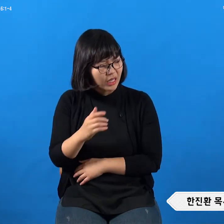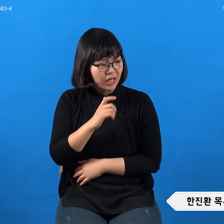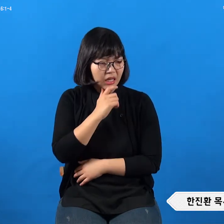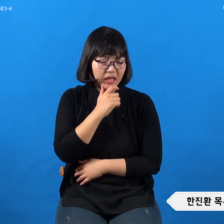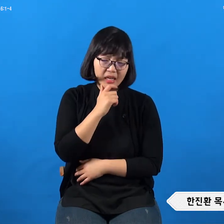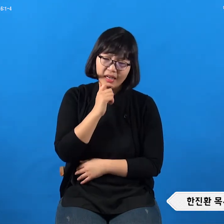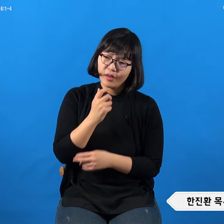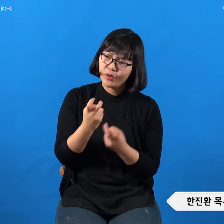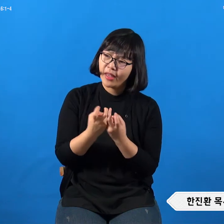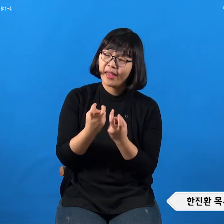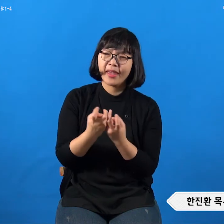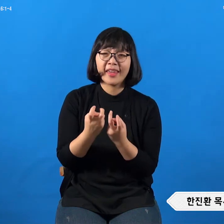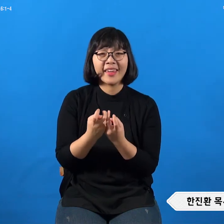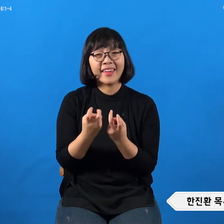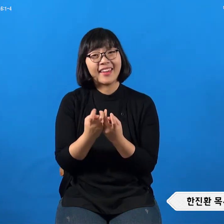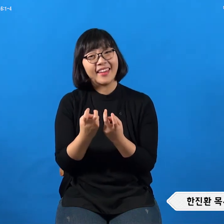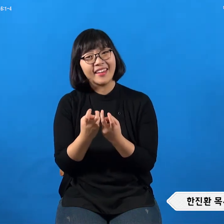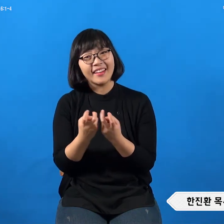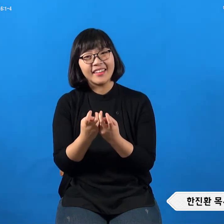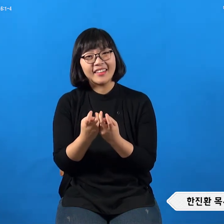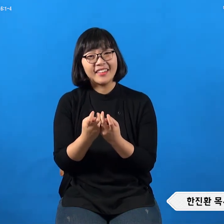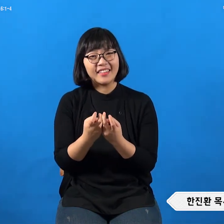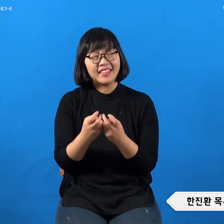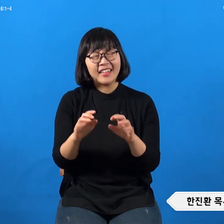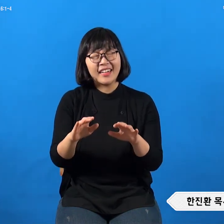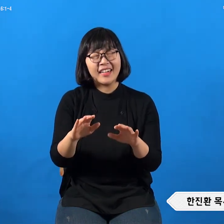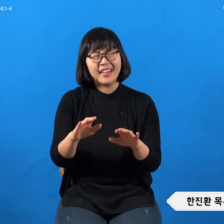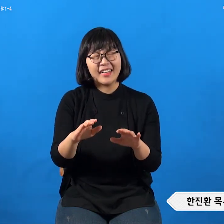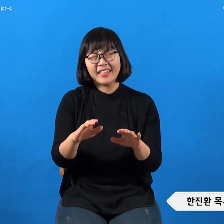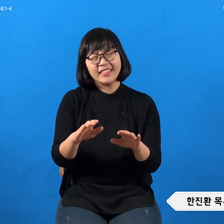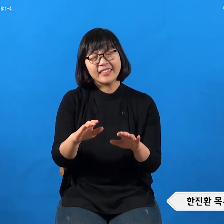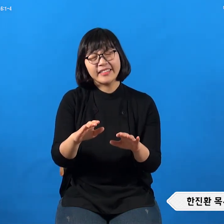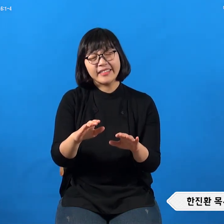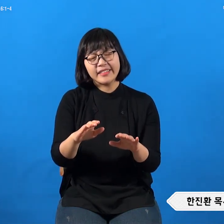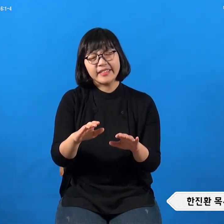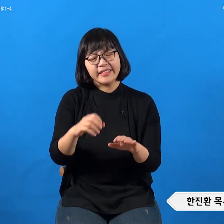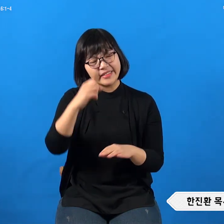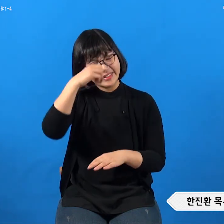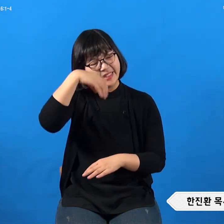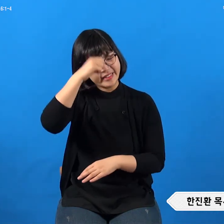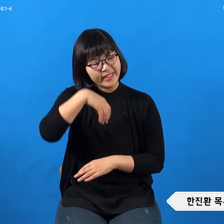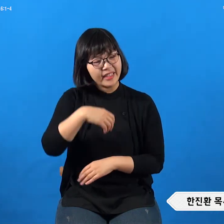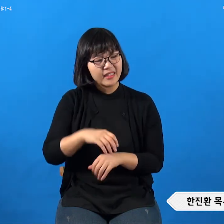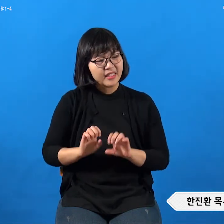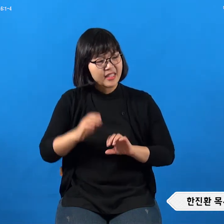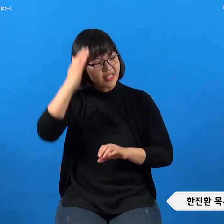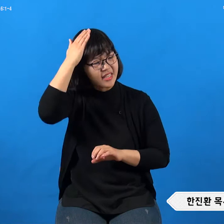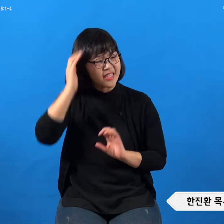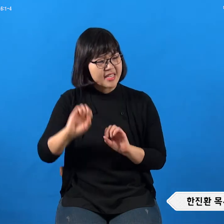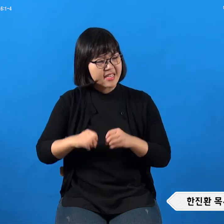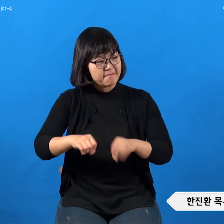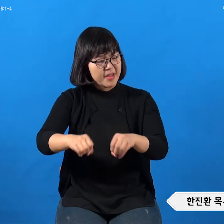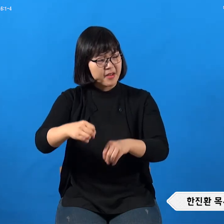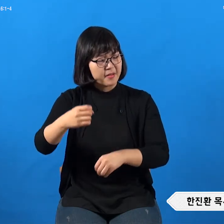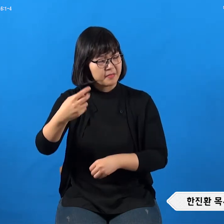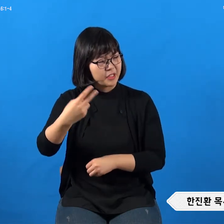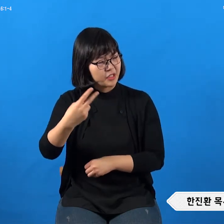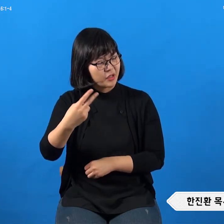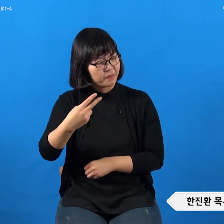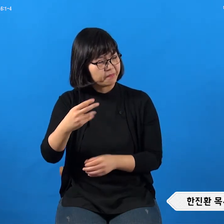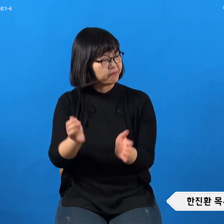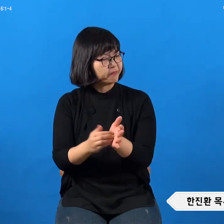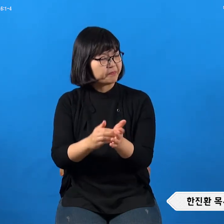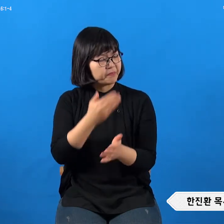그것도 아니야. 그럴 밖에야. 점심 먹는데 1,500원짜리 김밥 한 줄이라도 충분하지